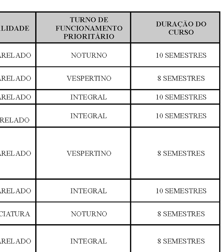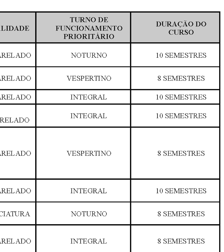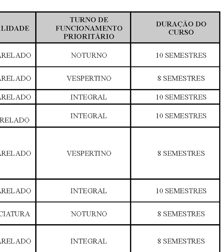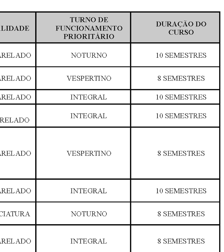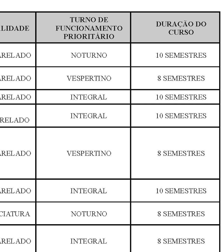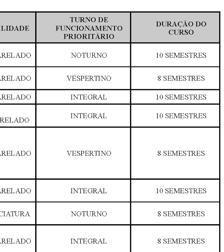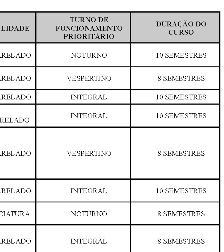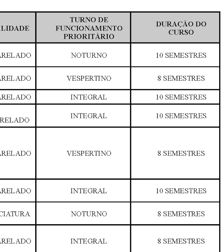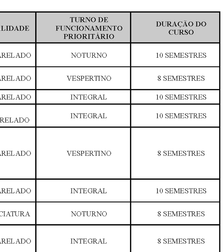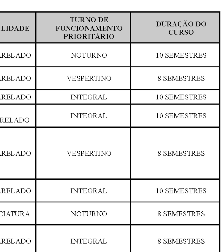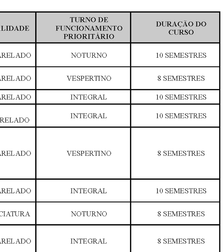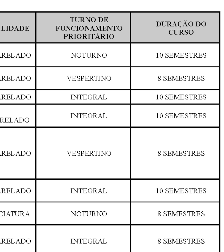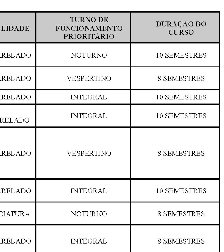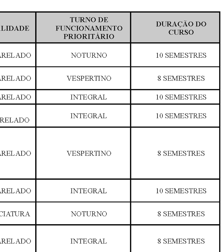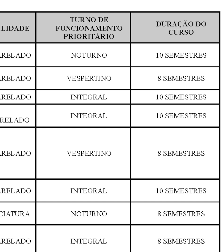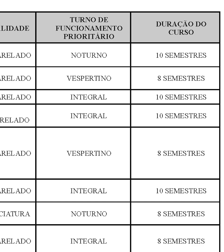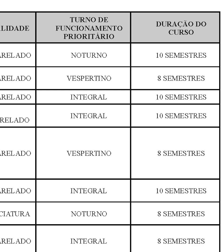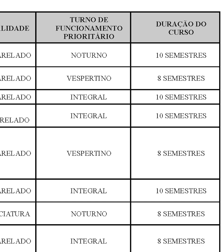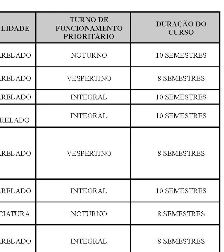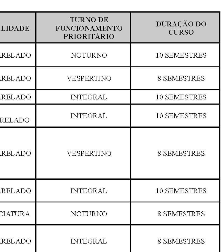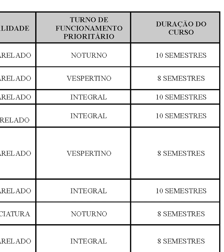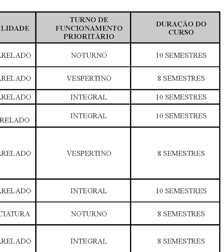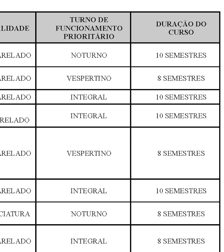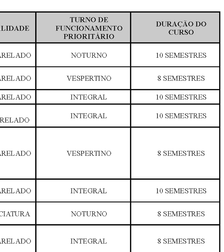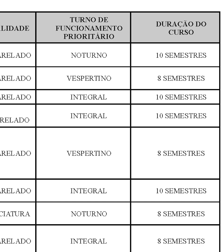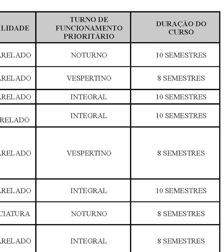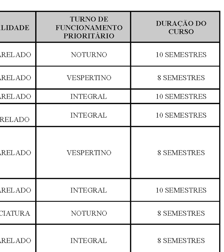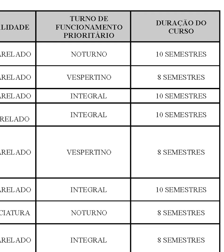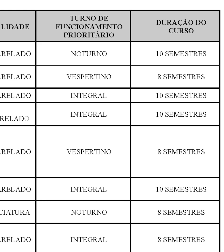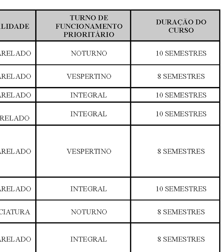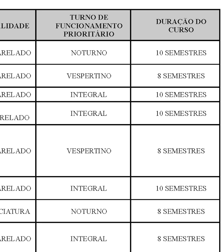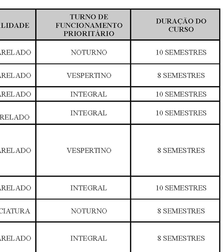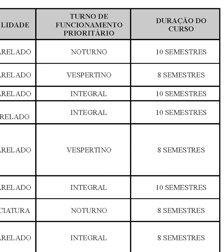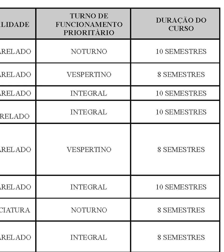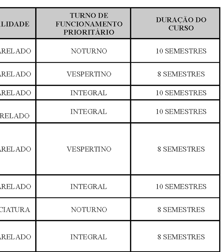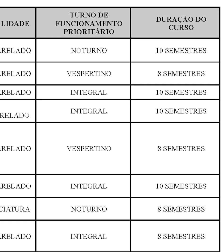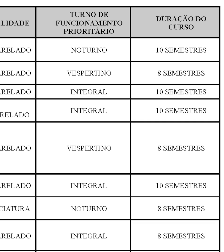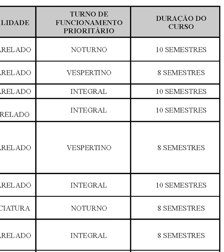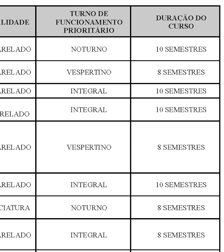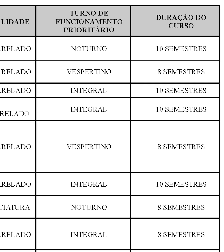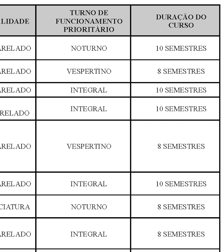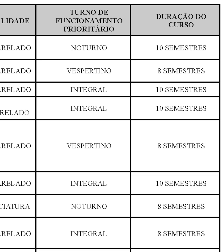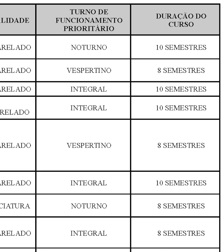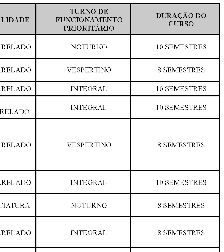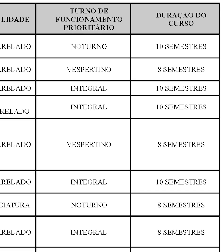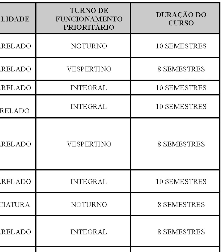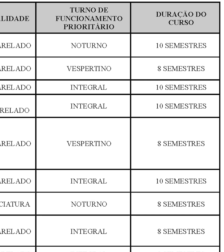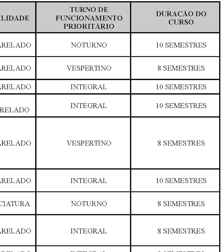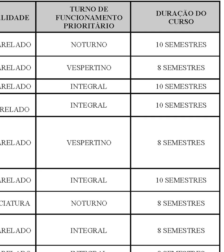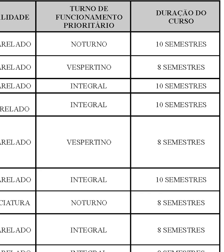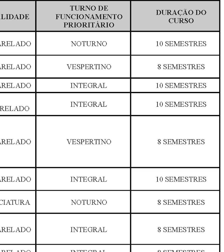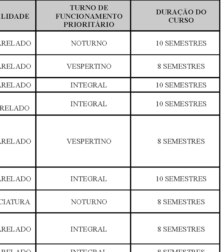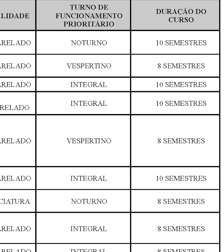semestres. Biotecnologia. Bacharelado, integral, 10 semestres. Ciência Política e Sociologia,